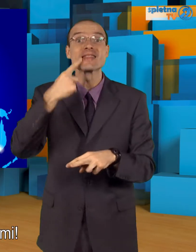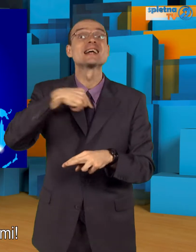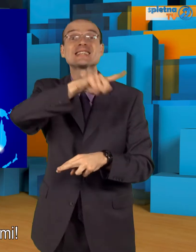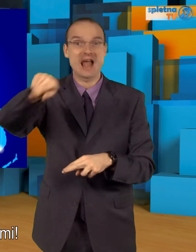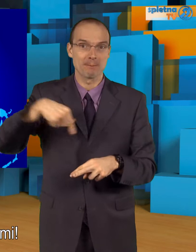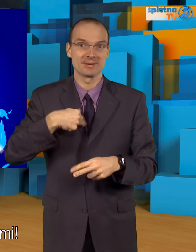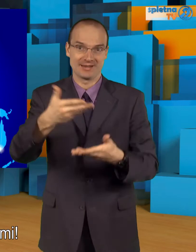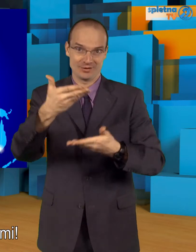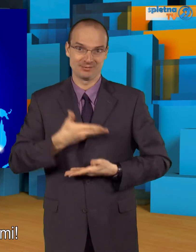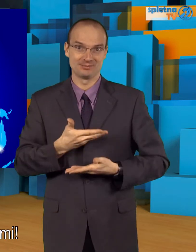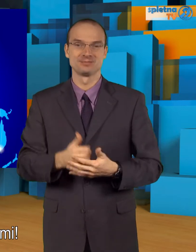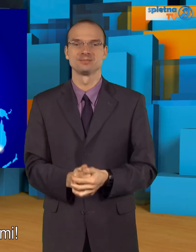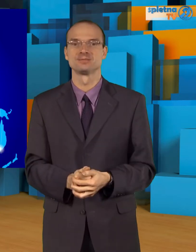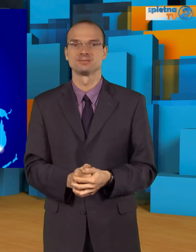Ostanite z nami.